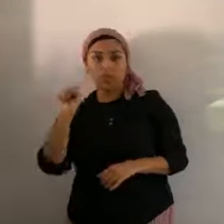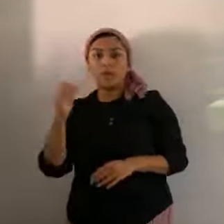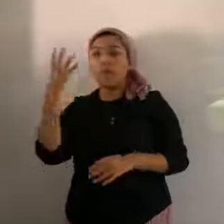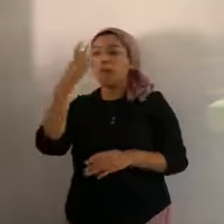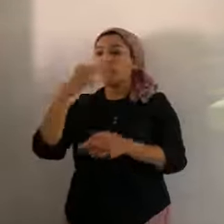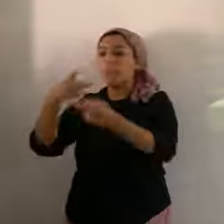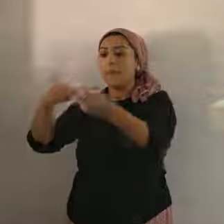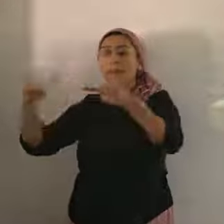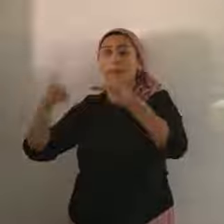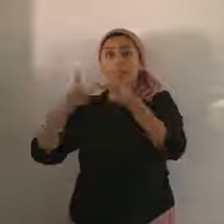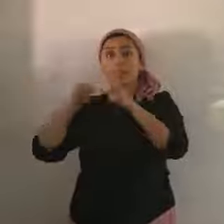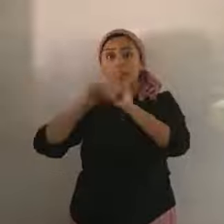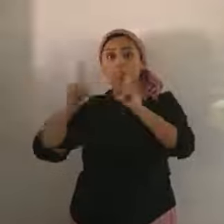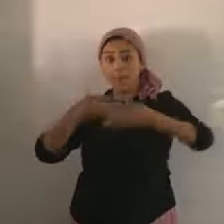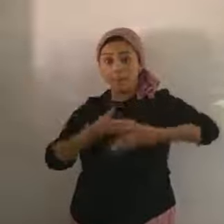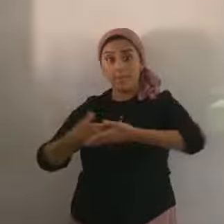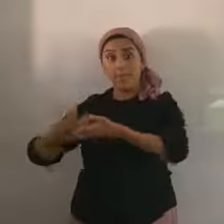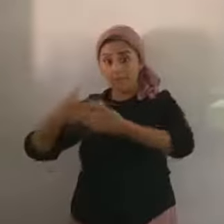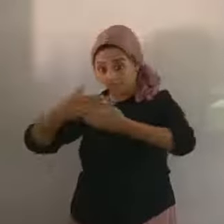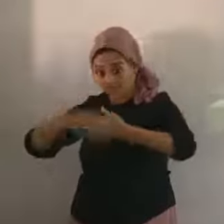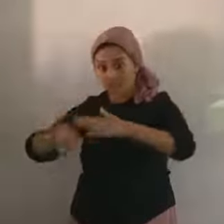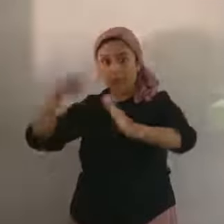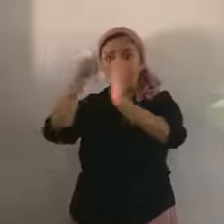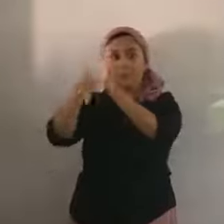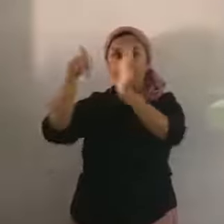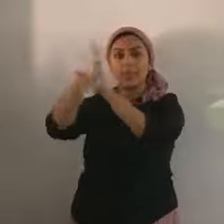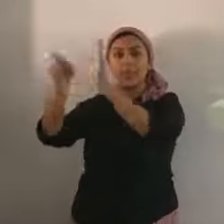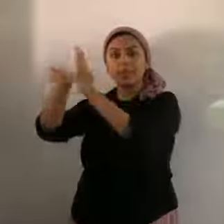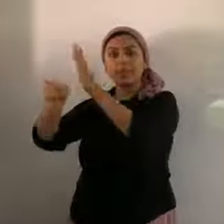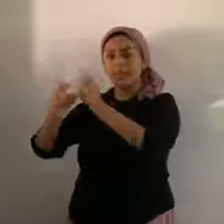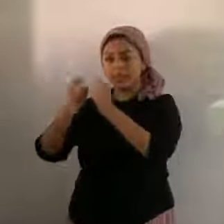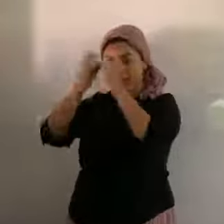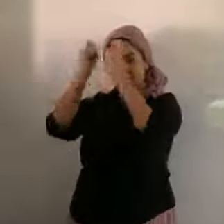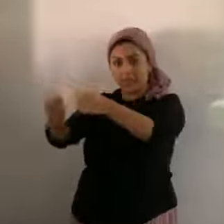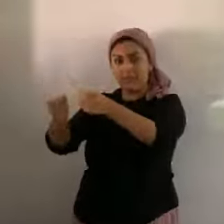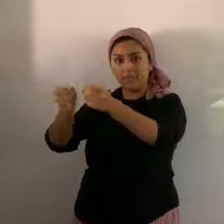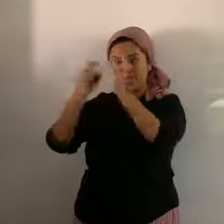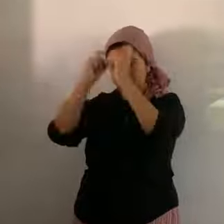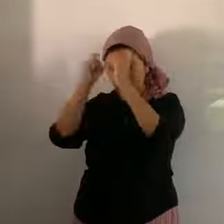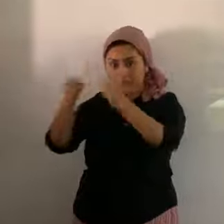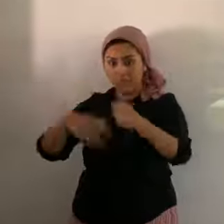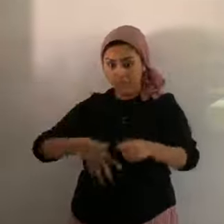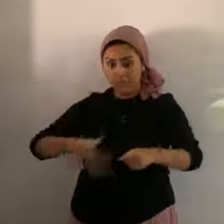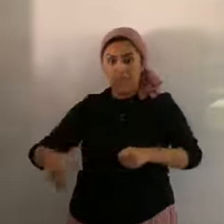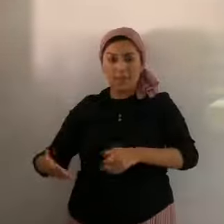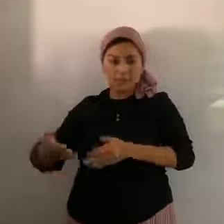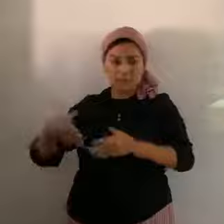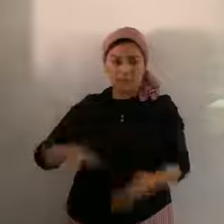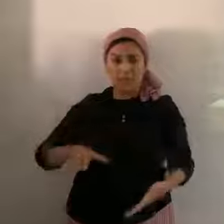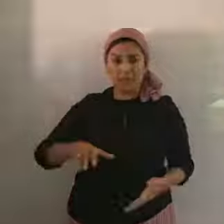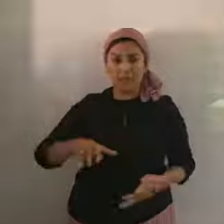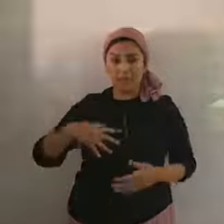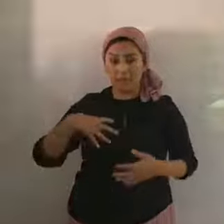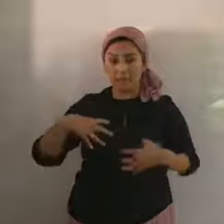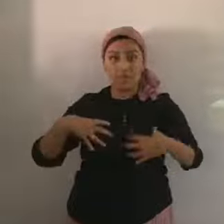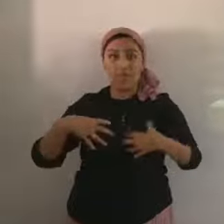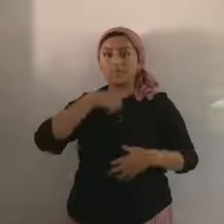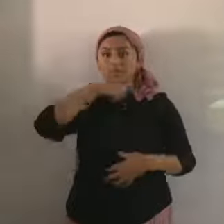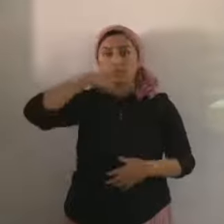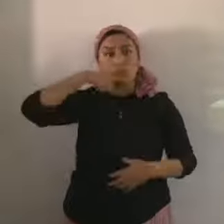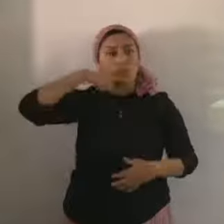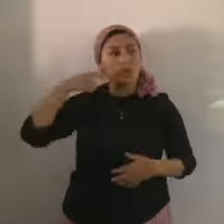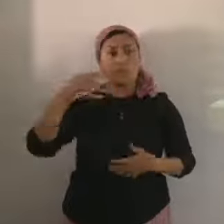sacará a sus hijos a la matanza. Dales, oh Yahweh, lo que les has de dar, dales matriz que aborte y pechos enjutos, o sea,